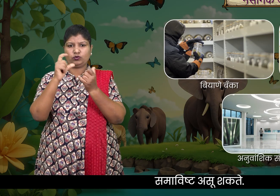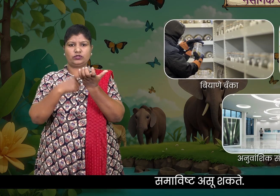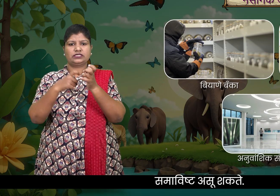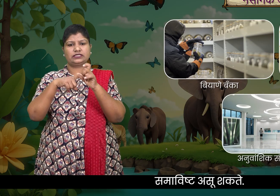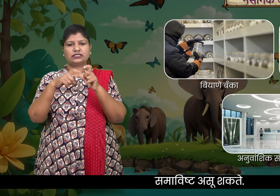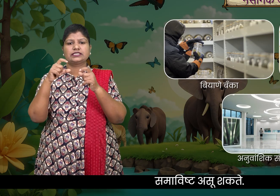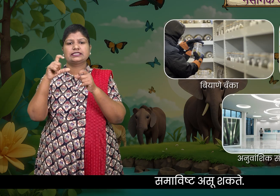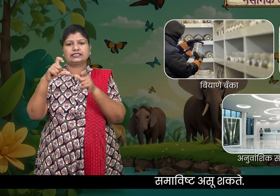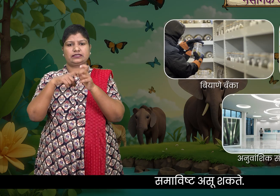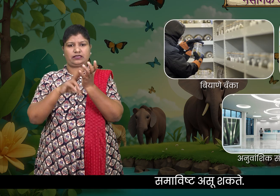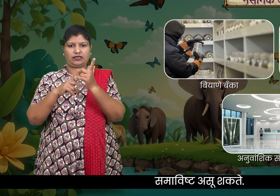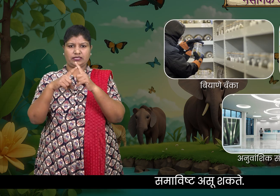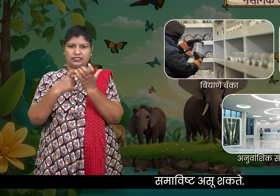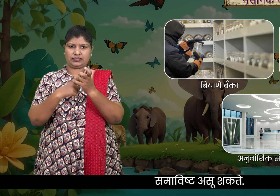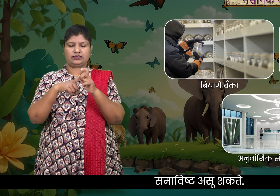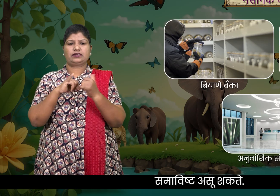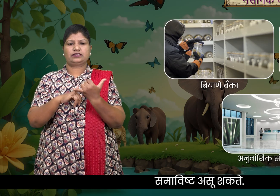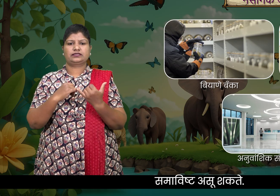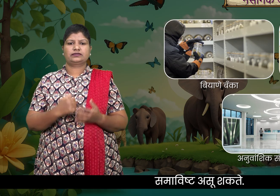समाविष्ट असू शकते.